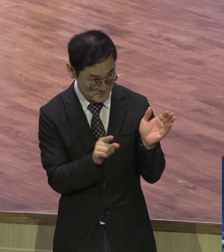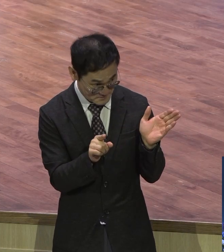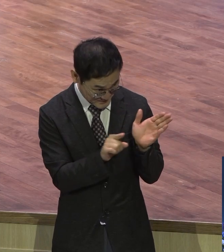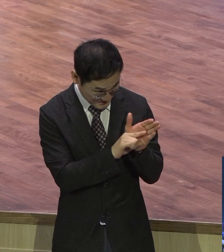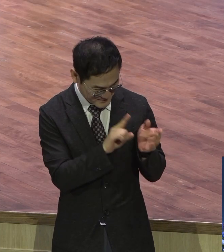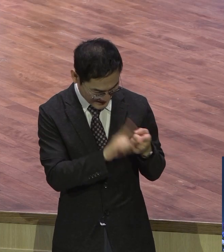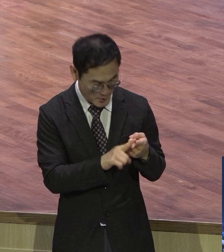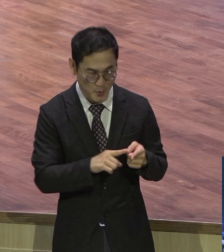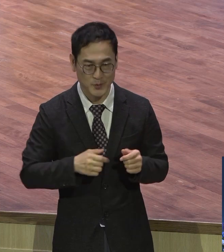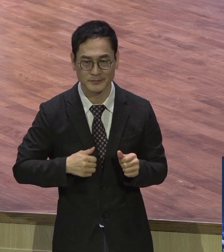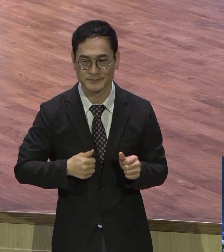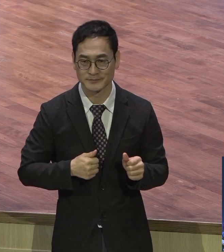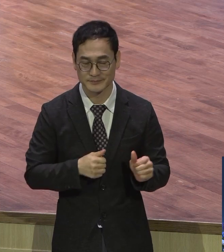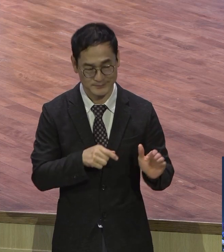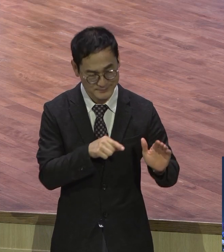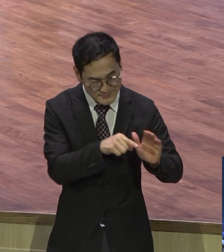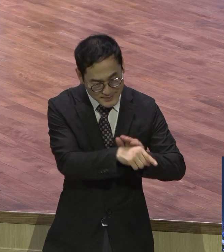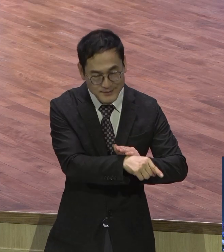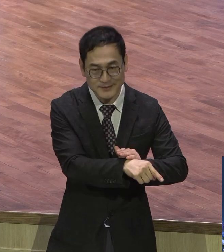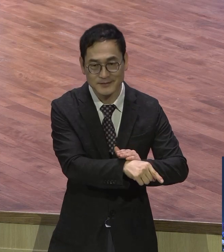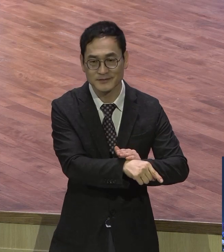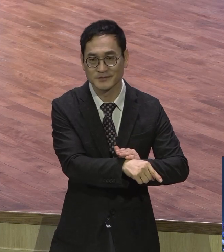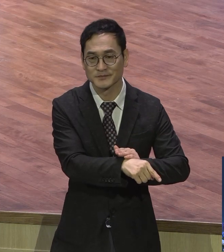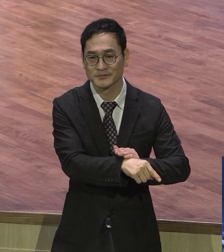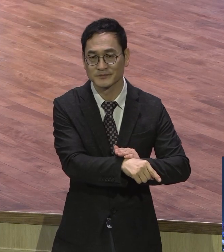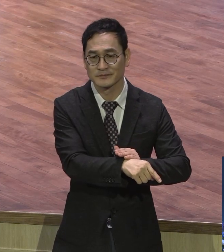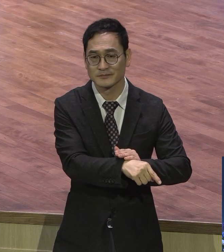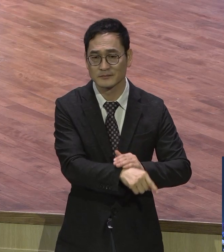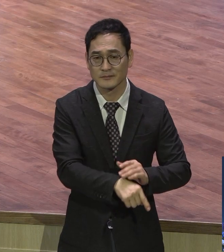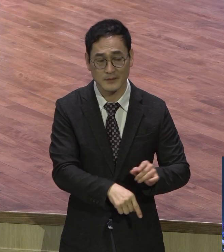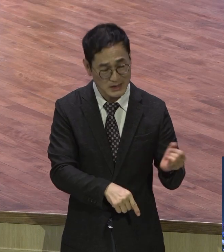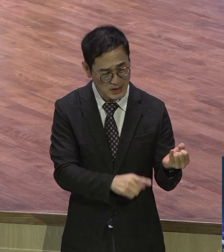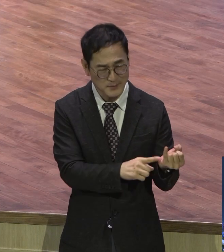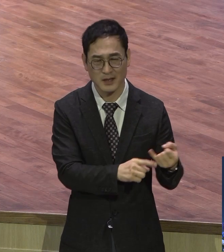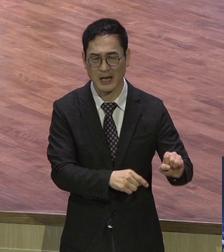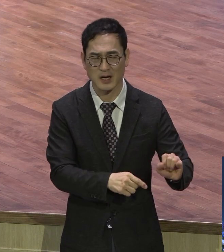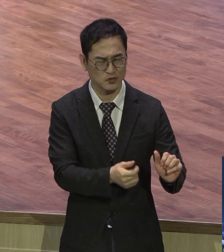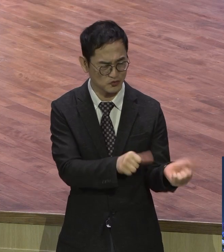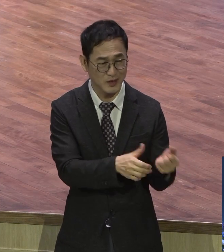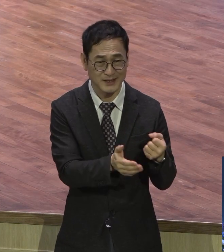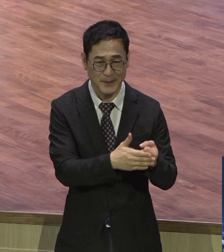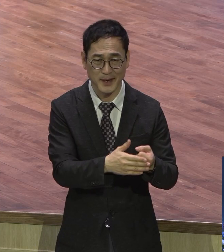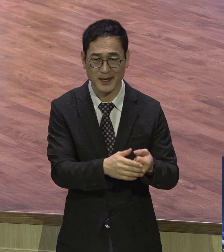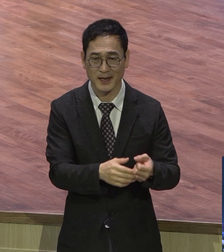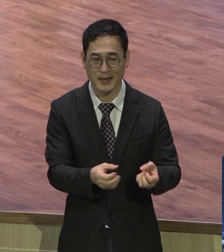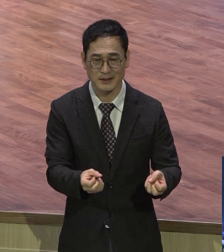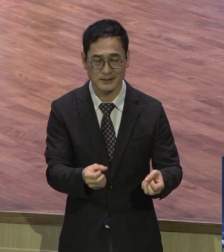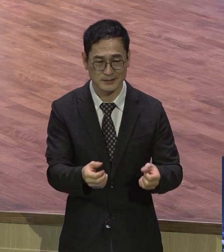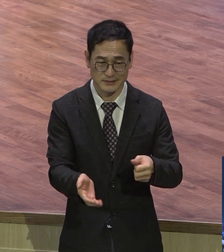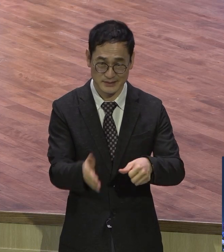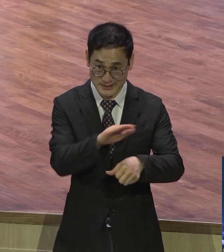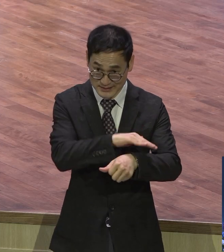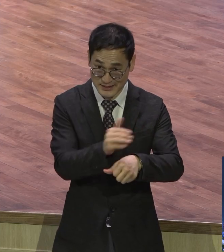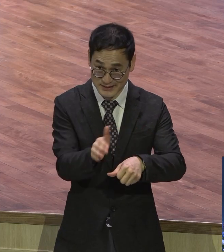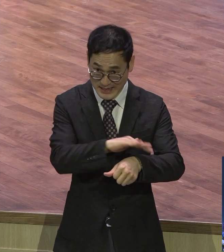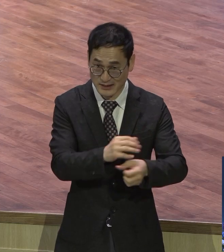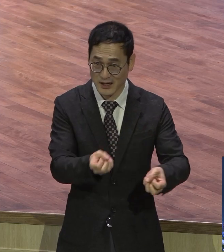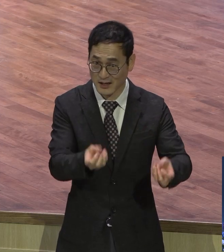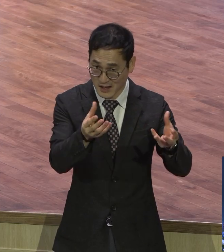갔습니다. 회당장의 집에서는 이미 딸이 죽었기 때문에 장례식이 진행되고 있었어요.